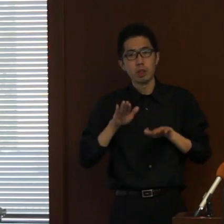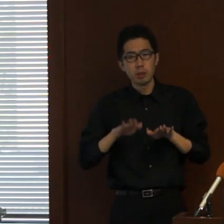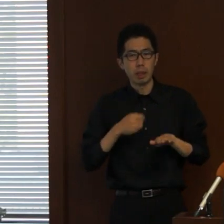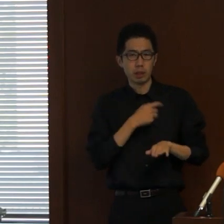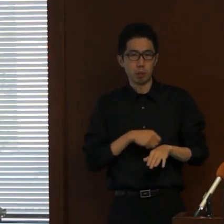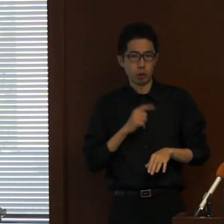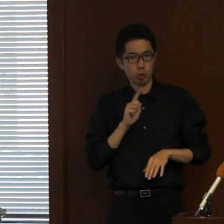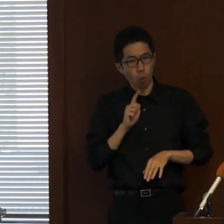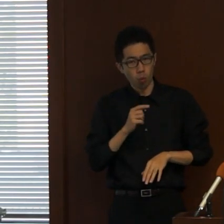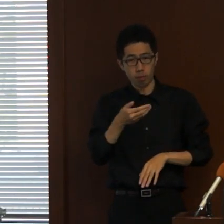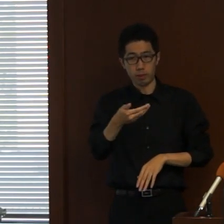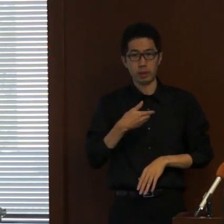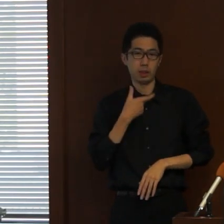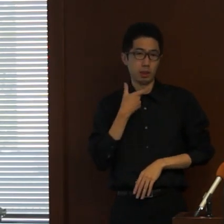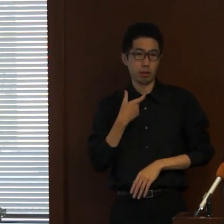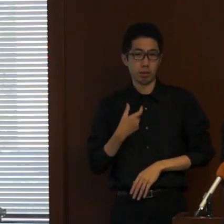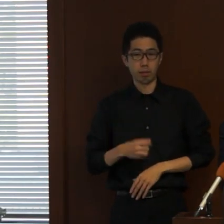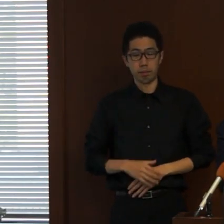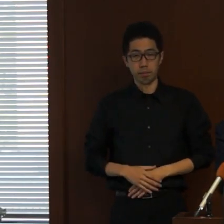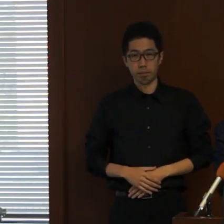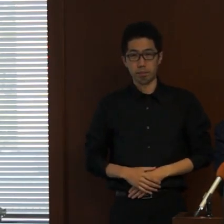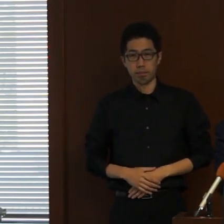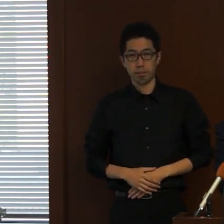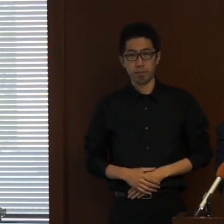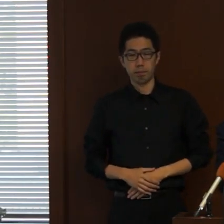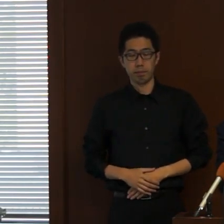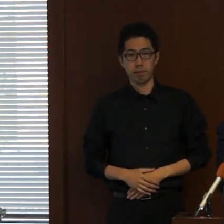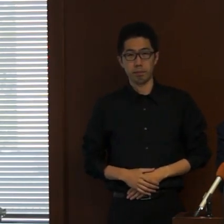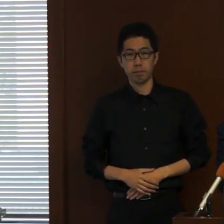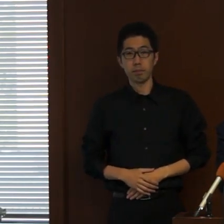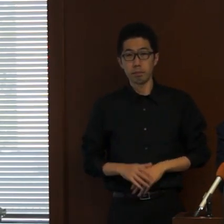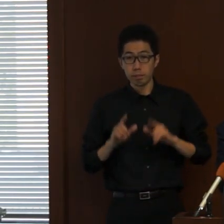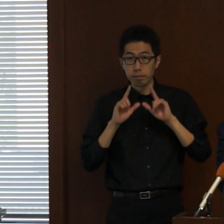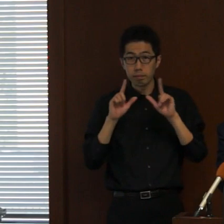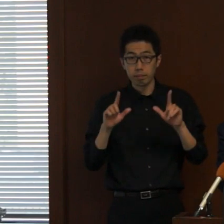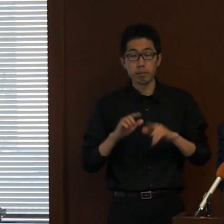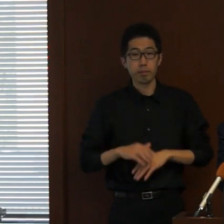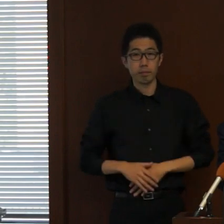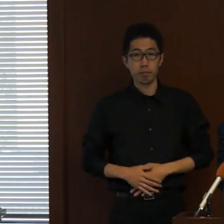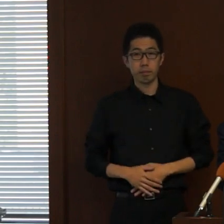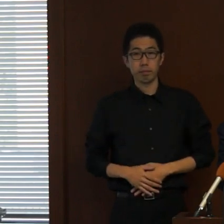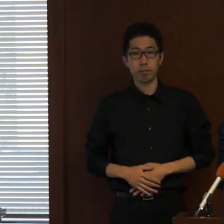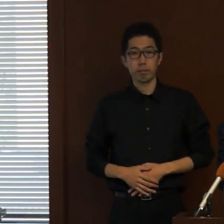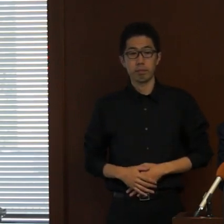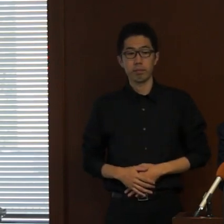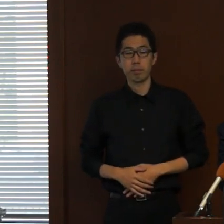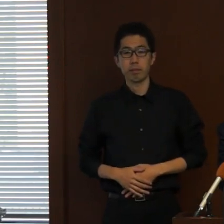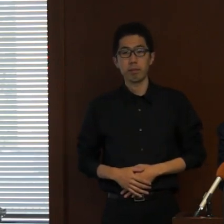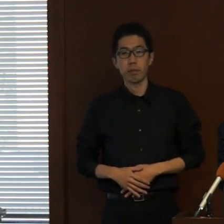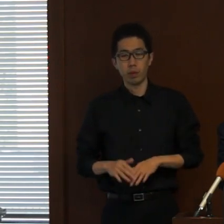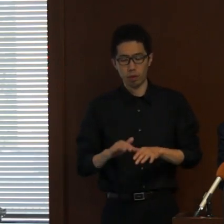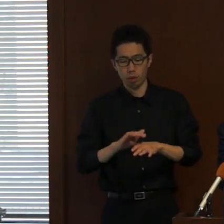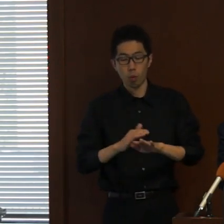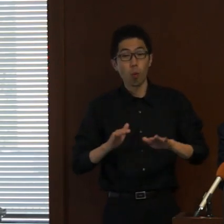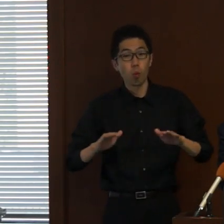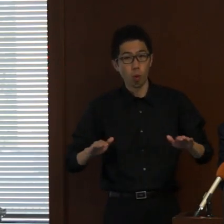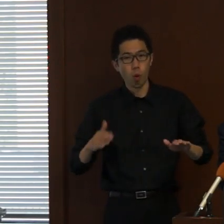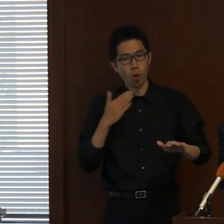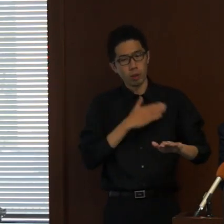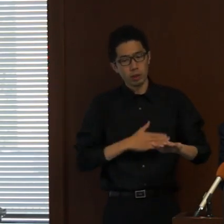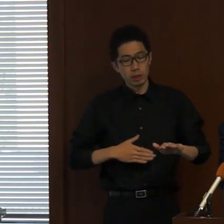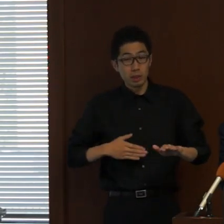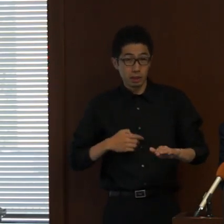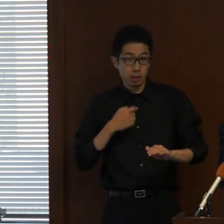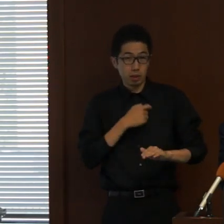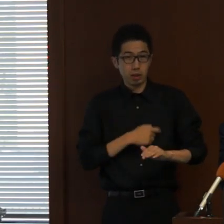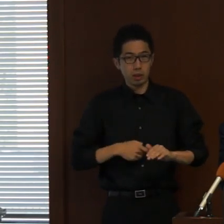ち聞かせてください。 そうですね、やはり子どもたちの心身の発育っていうのはとても大